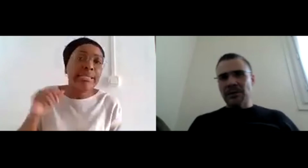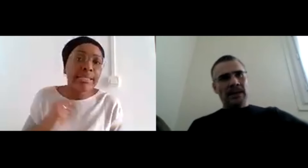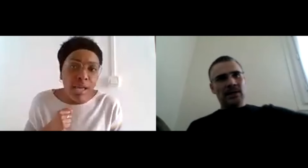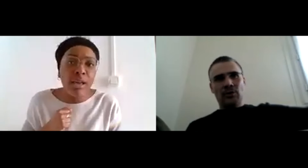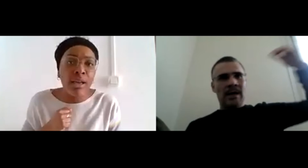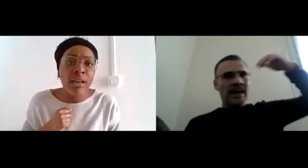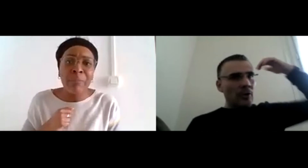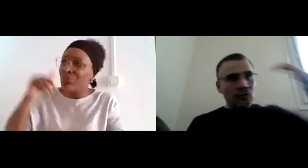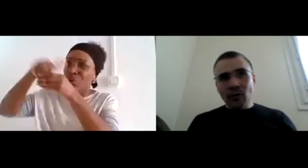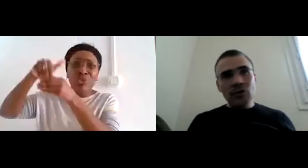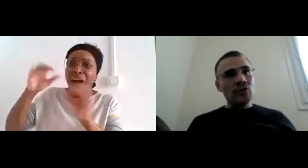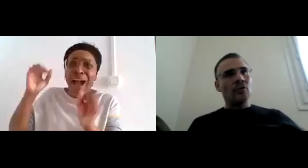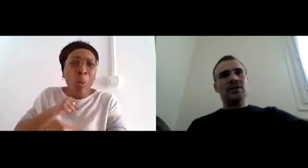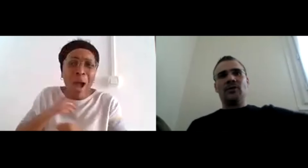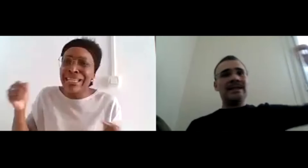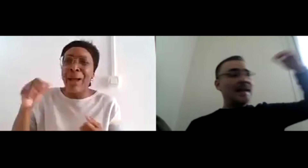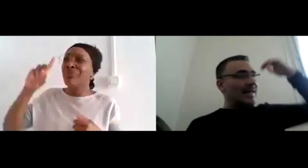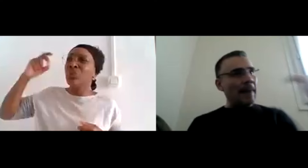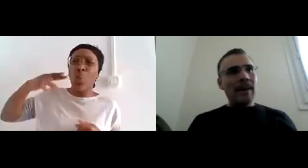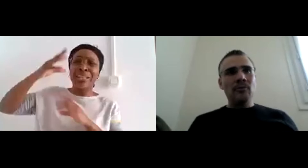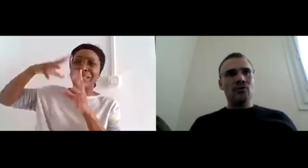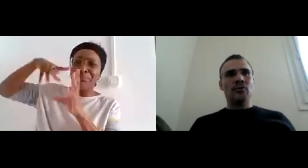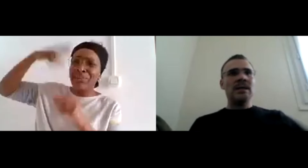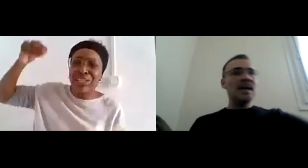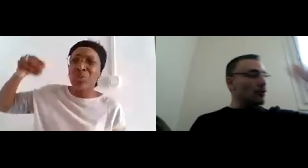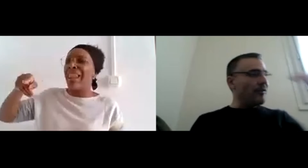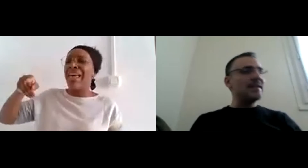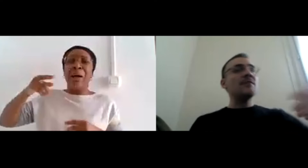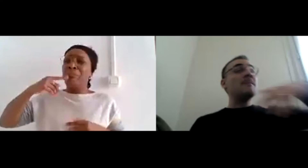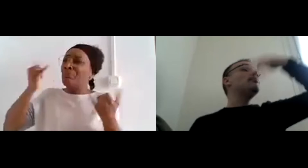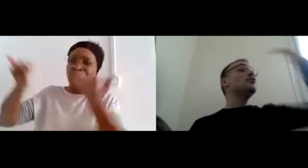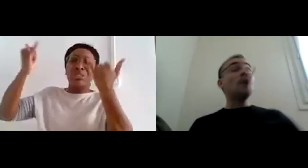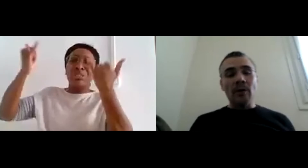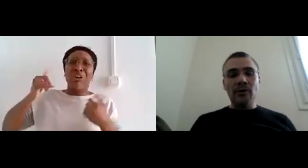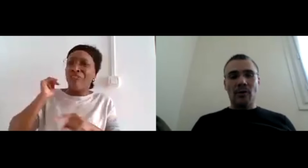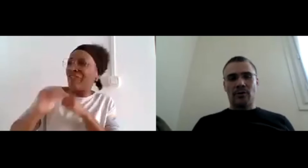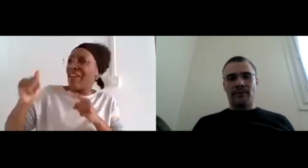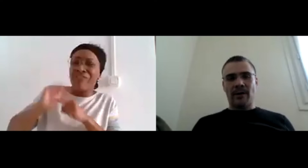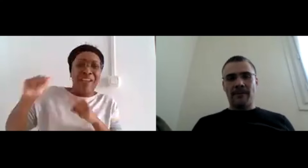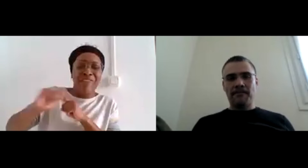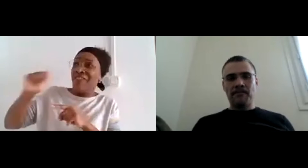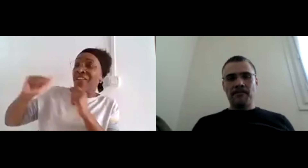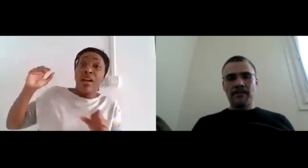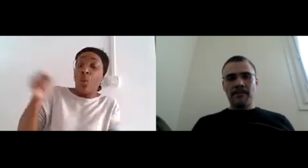dons spirituels, ayant tout reçu en Jésus-Christ, capables aujourd'hui de faire des œuvres même plus grandes que leur